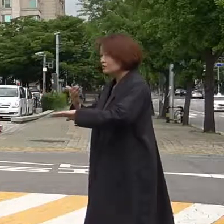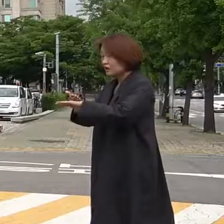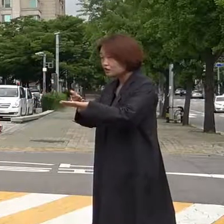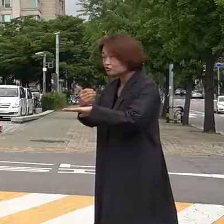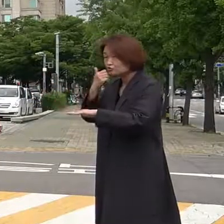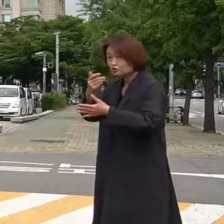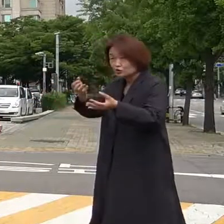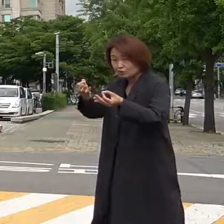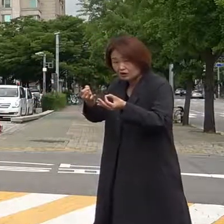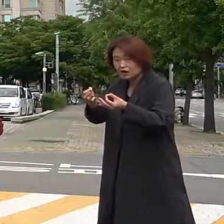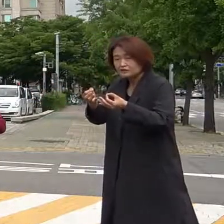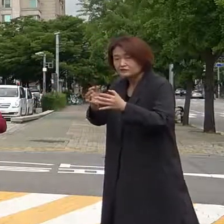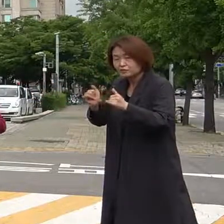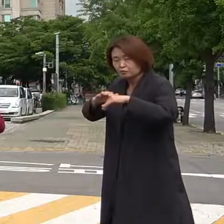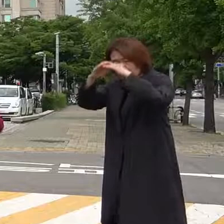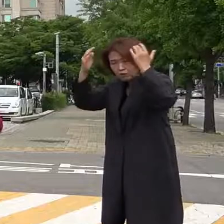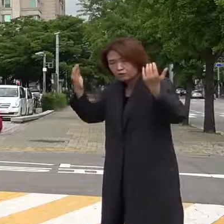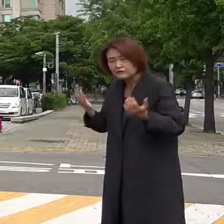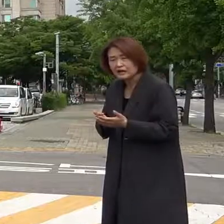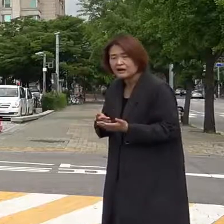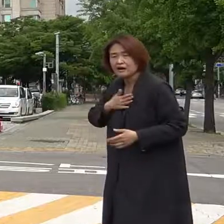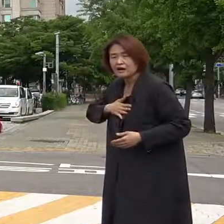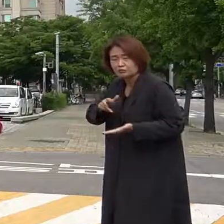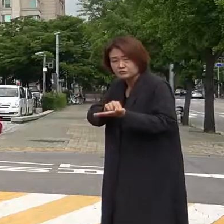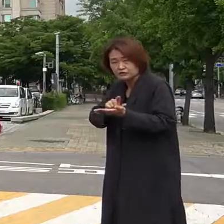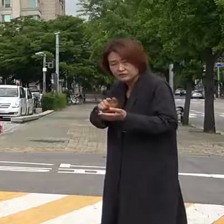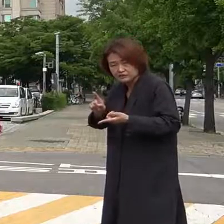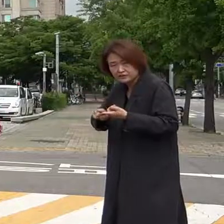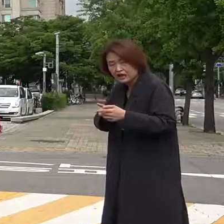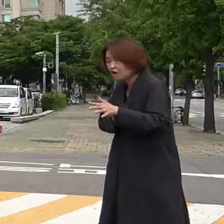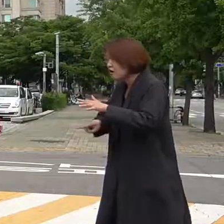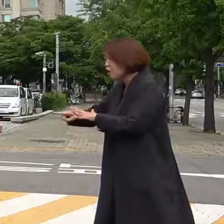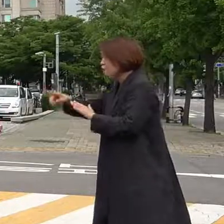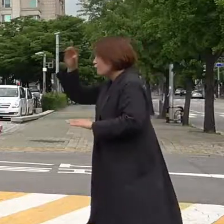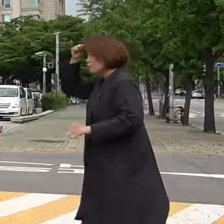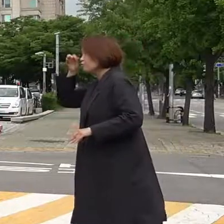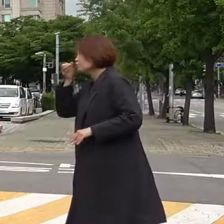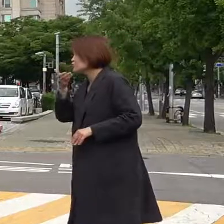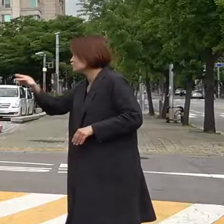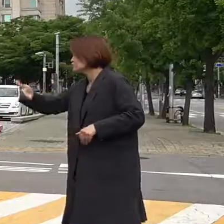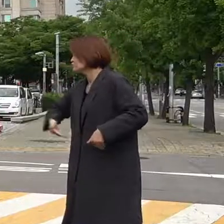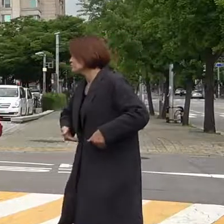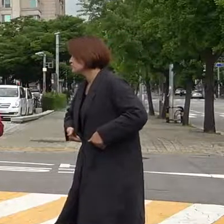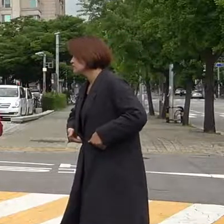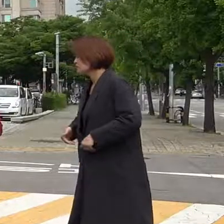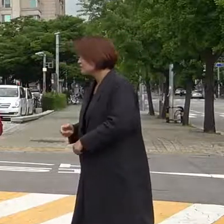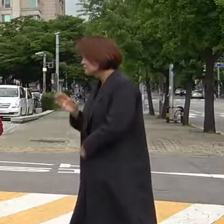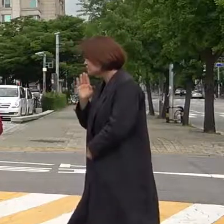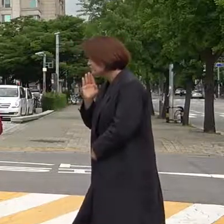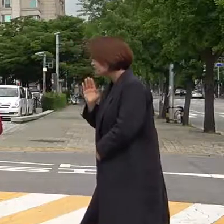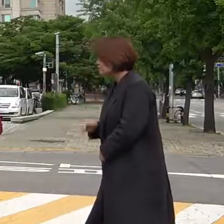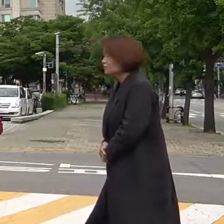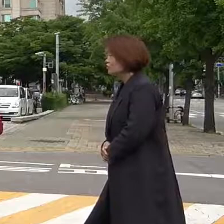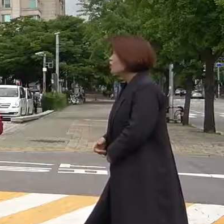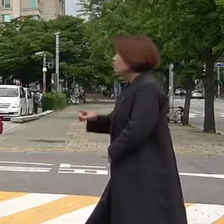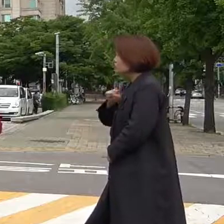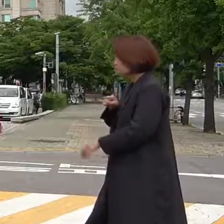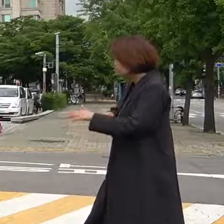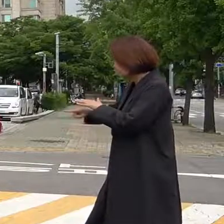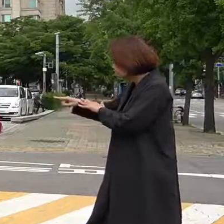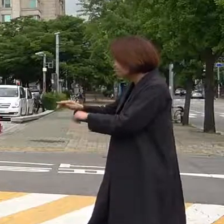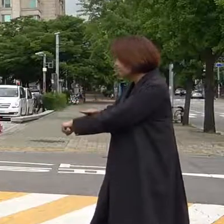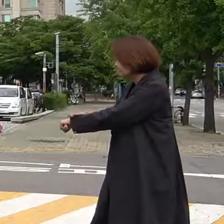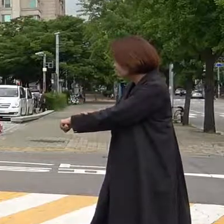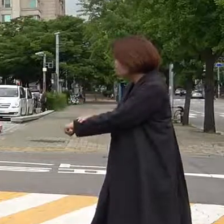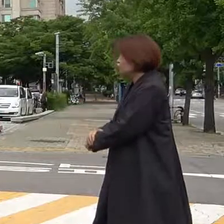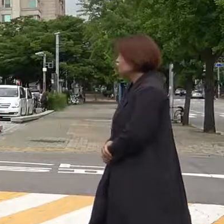선도적으로 이끌어가야 되는데 지금 스마트 수어 방송 같은 경우에 보편적으로 적용이 어렵지만 선도적으로 해야